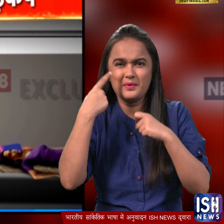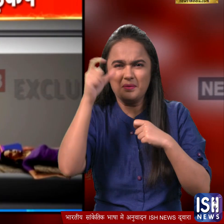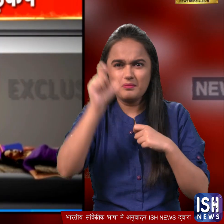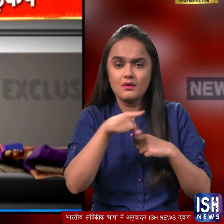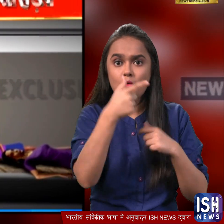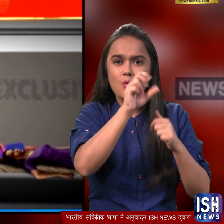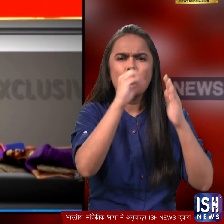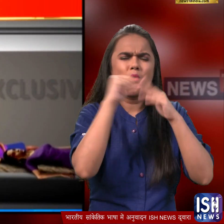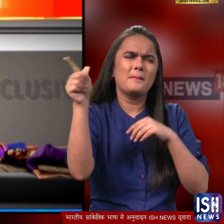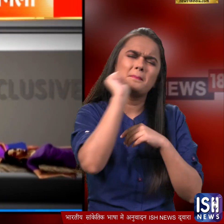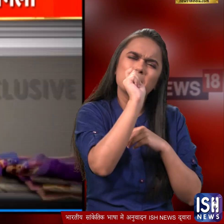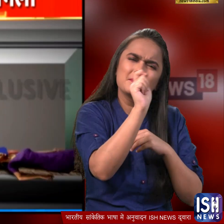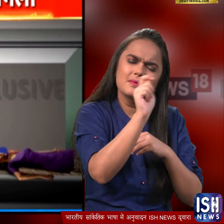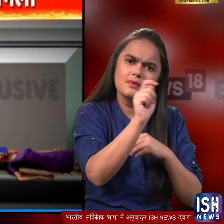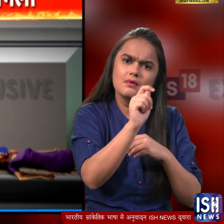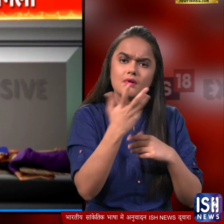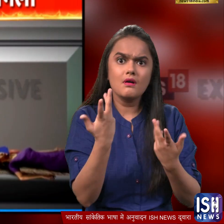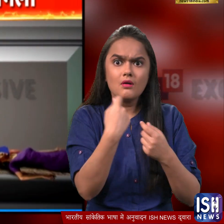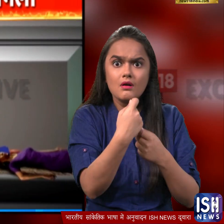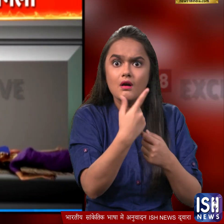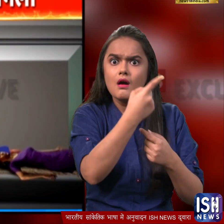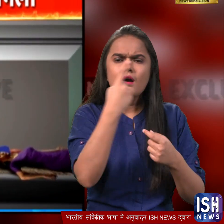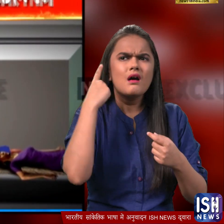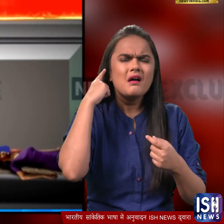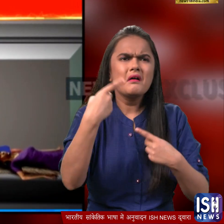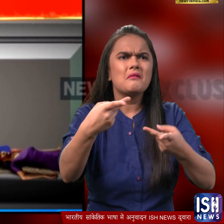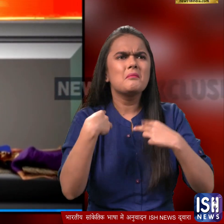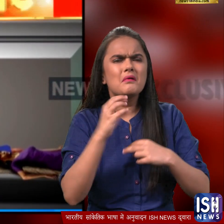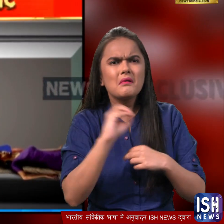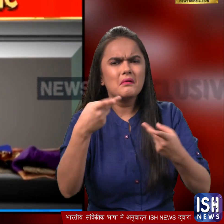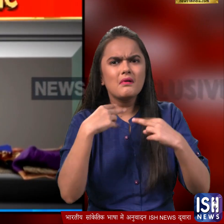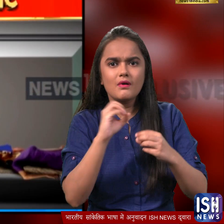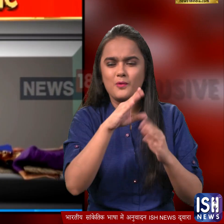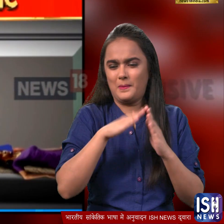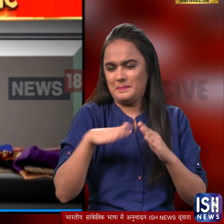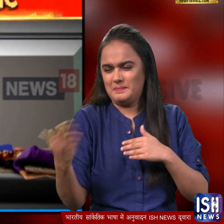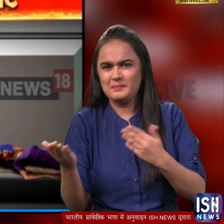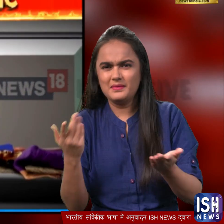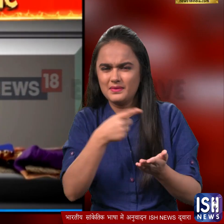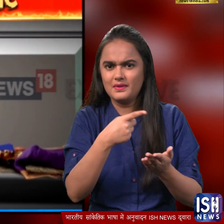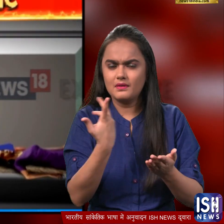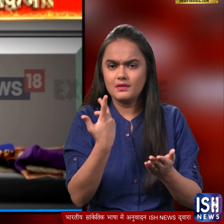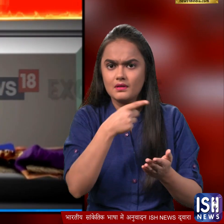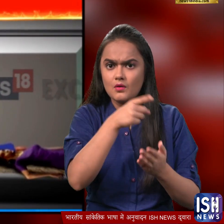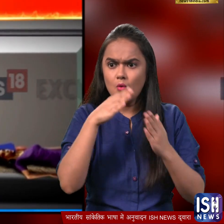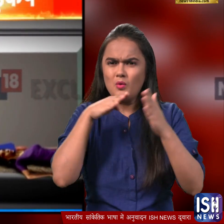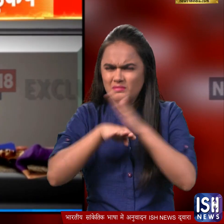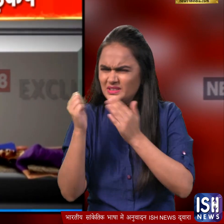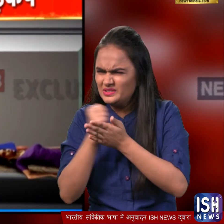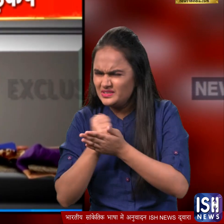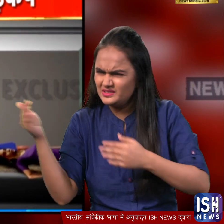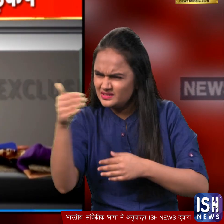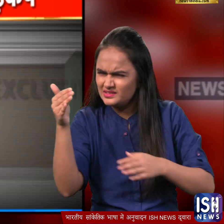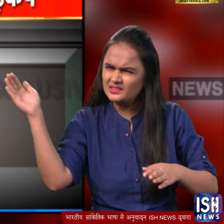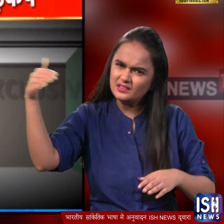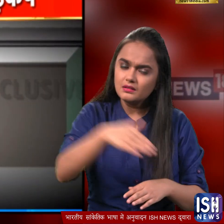कुमार के पिता ने घर का दरवाजा खटखटाया, लेकिन अंदर से कोई आवाज नहीं आई, तो उन्होंने पड़ोस के एक लड़के को किसी तरह घर